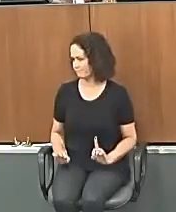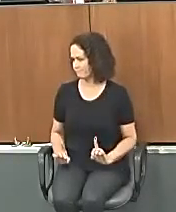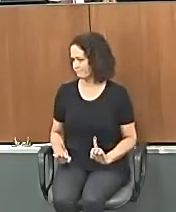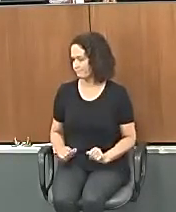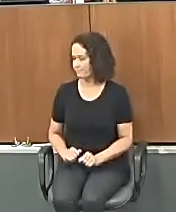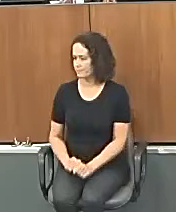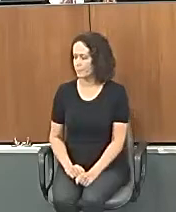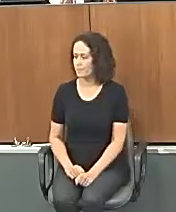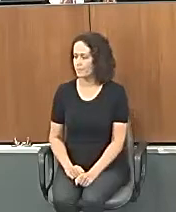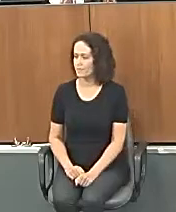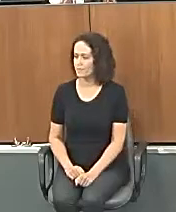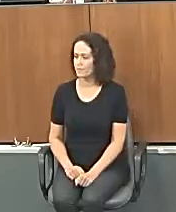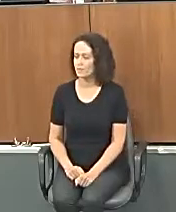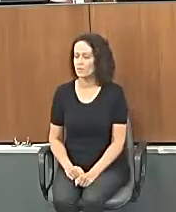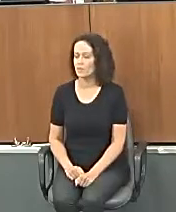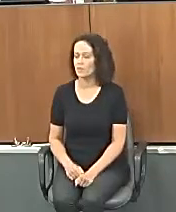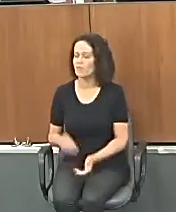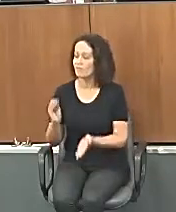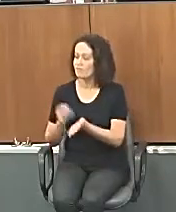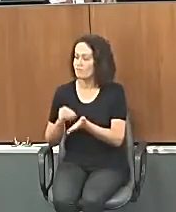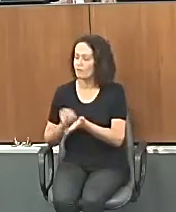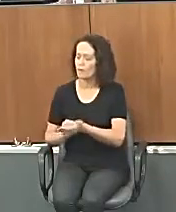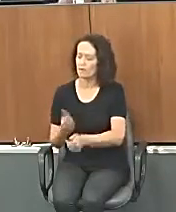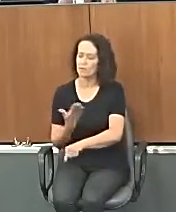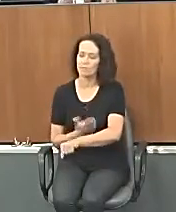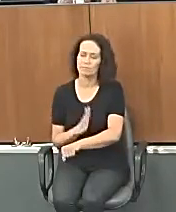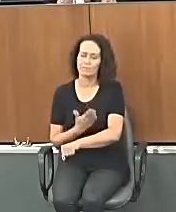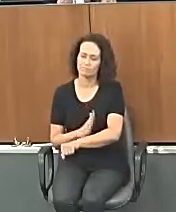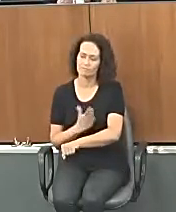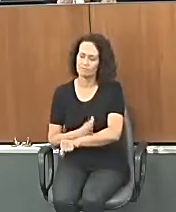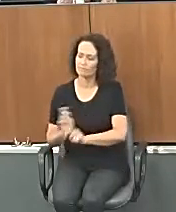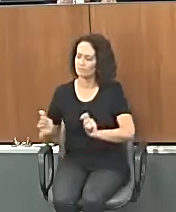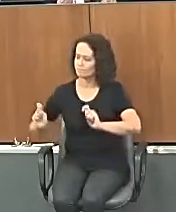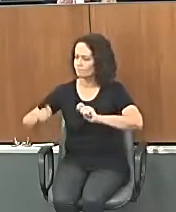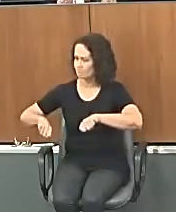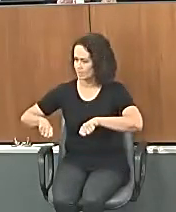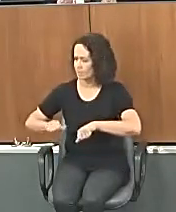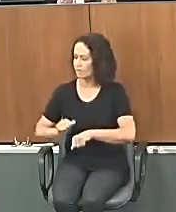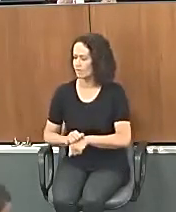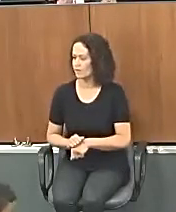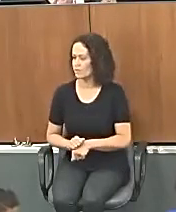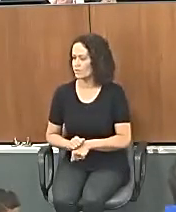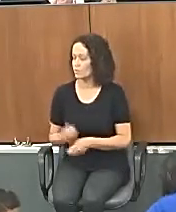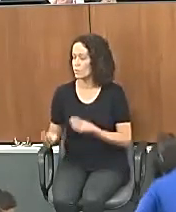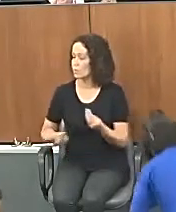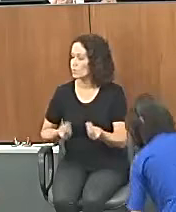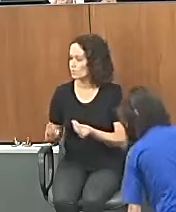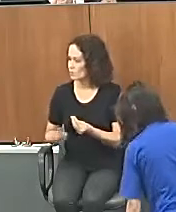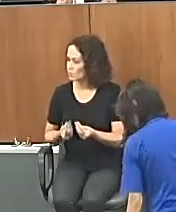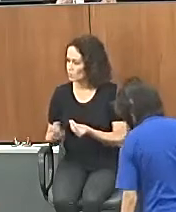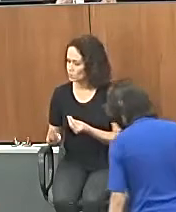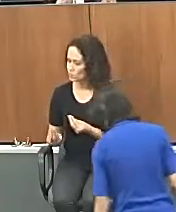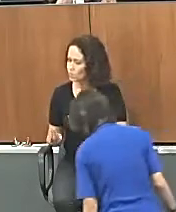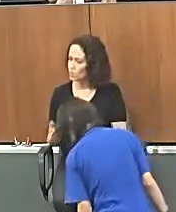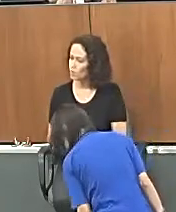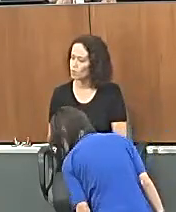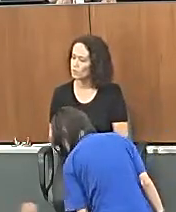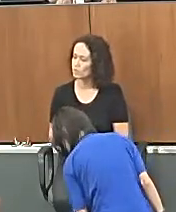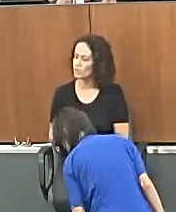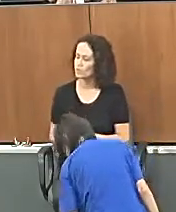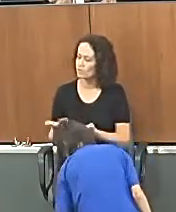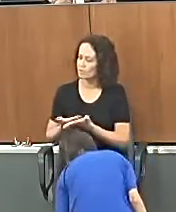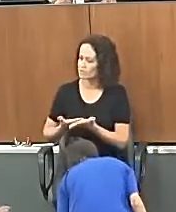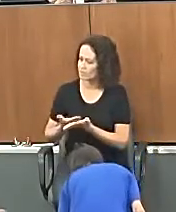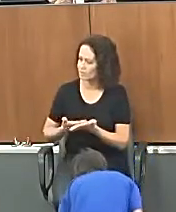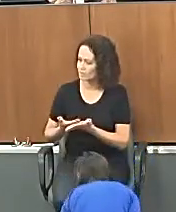porque há um despreparo nem a gente vê que há um despreparo não somente para lidar com os as pessoas